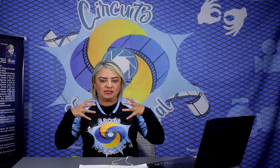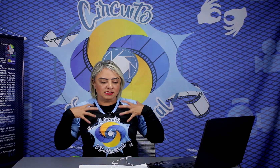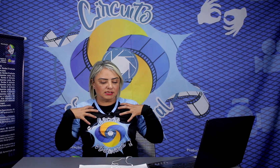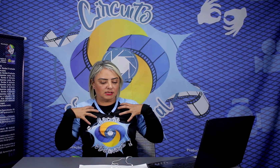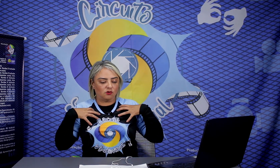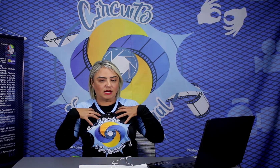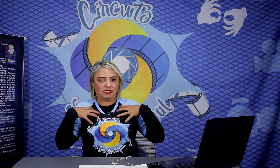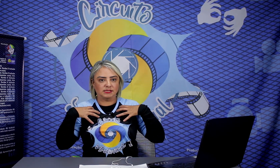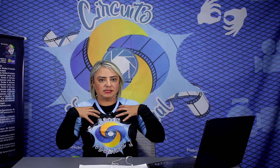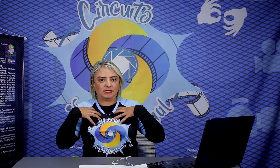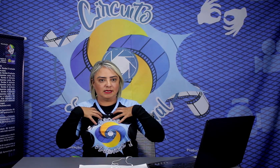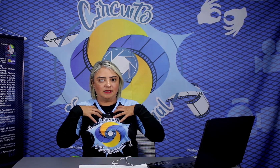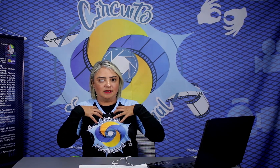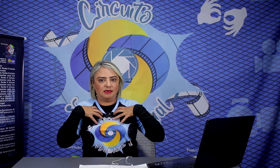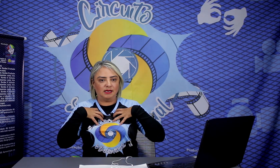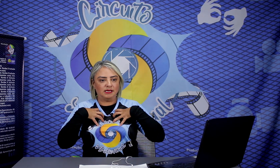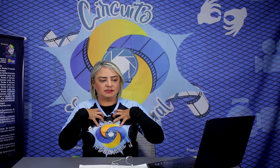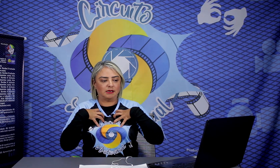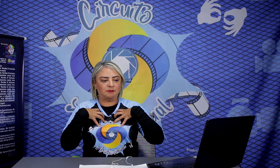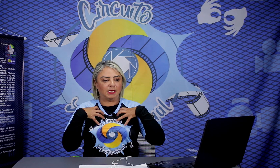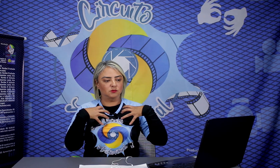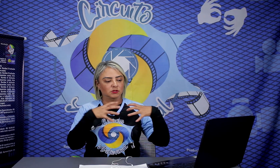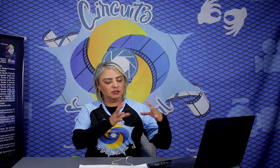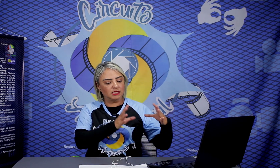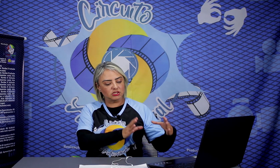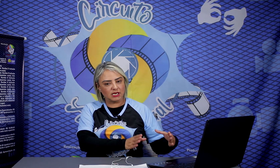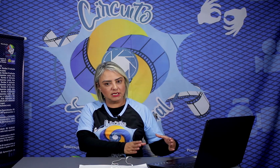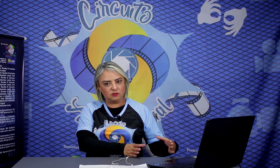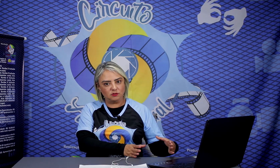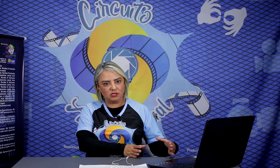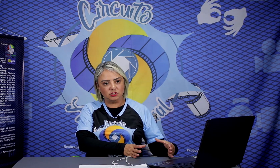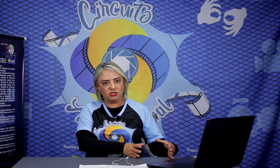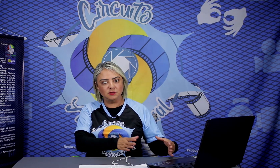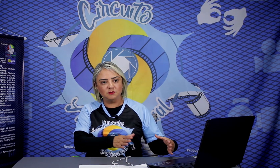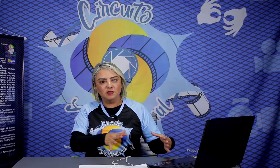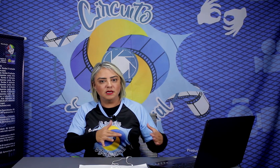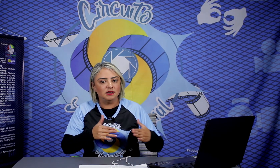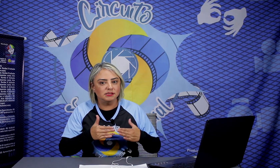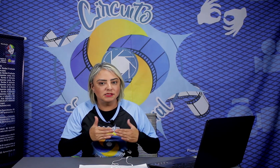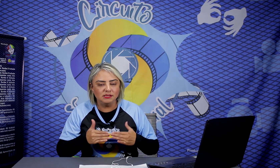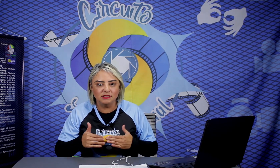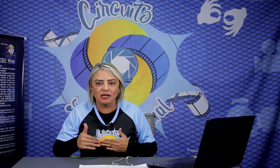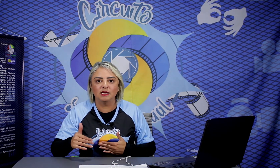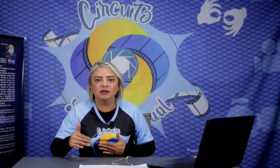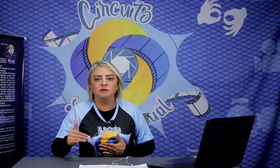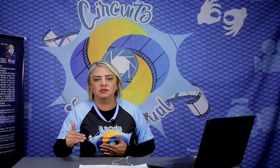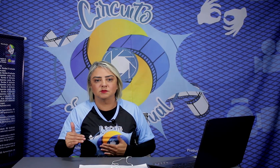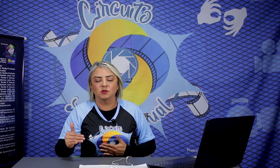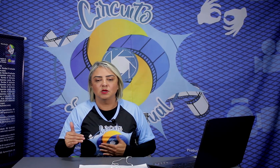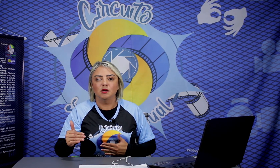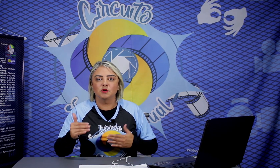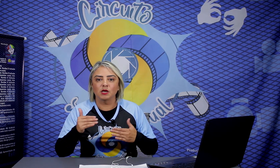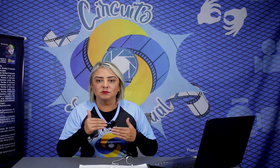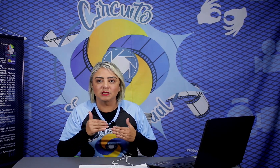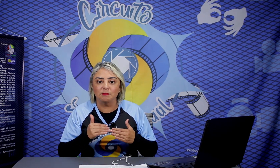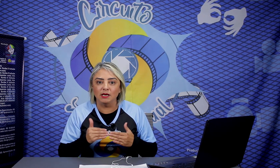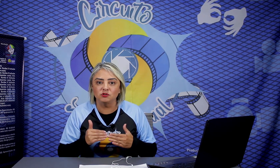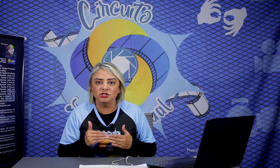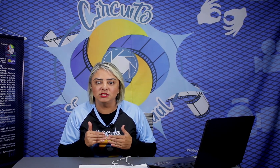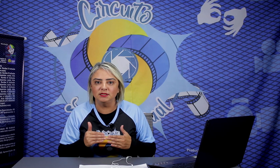essa coraça, essa armadura, deixa ela ali no cantinho e se entrega mesmo, porque é um trabalho de